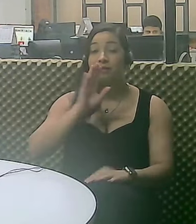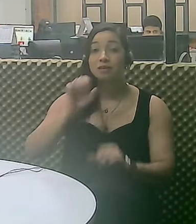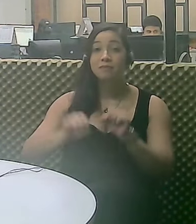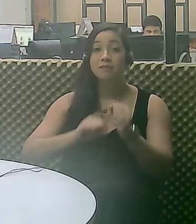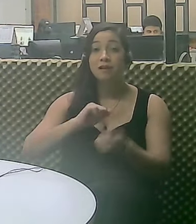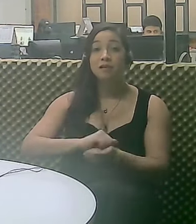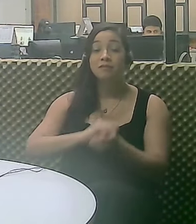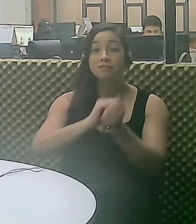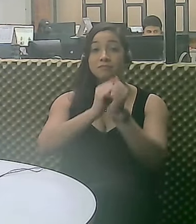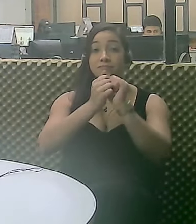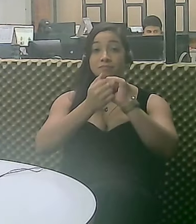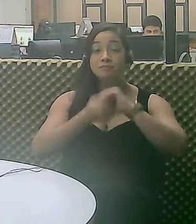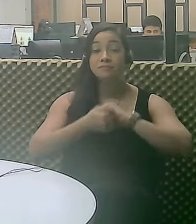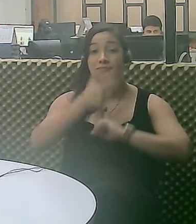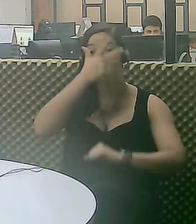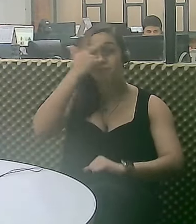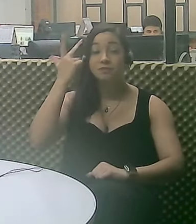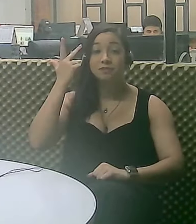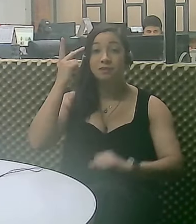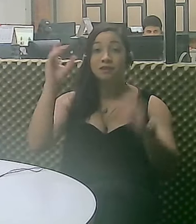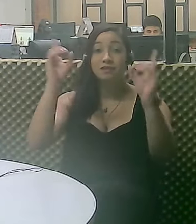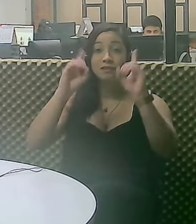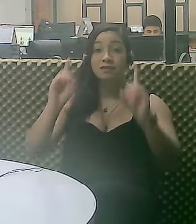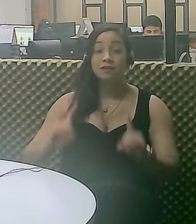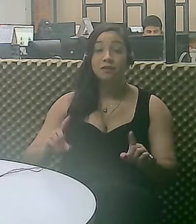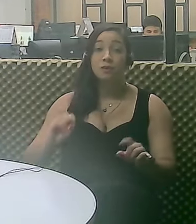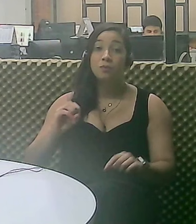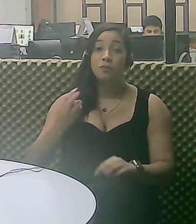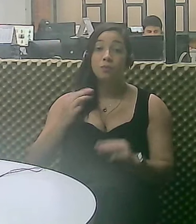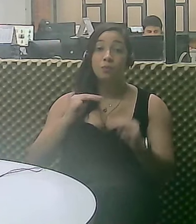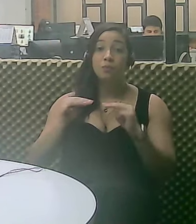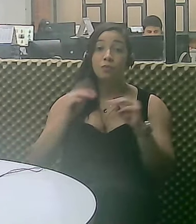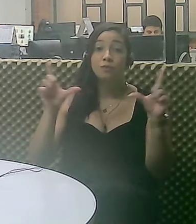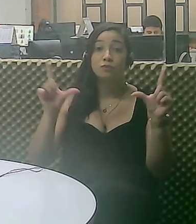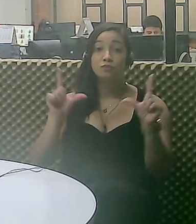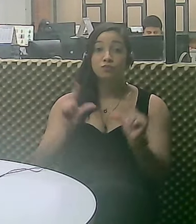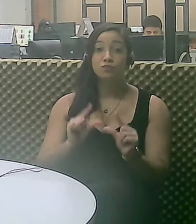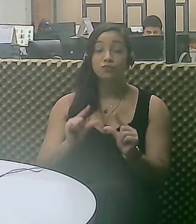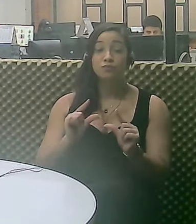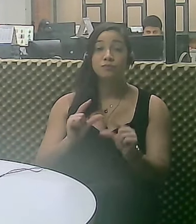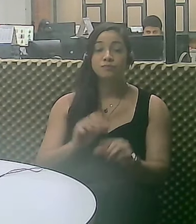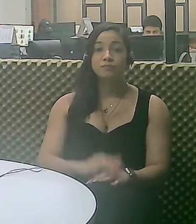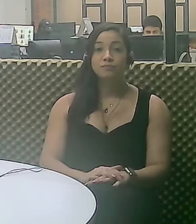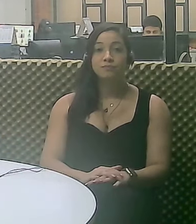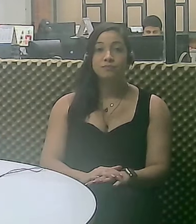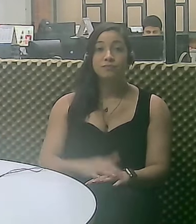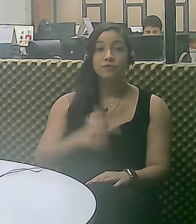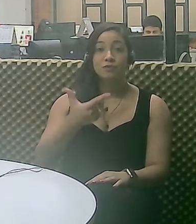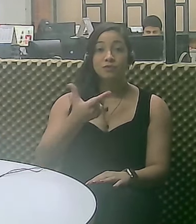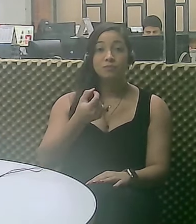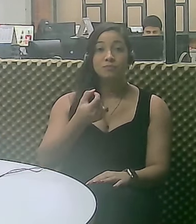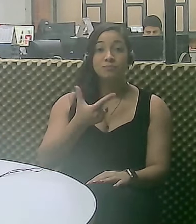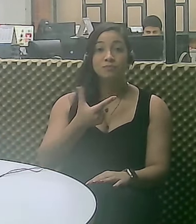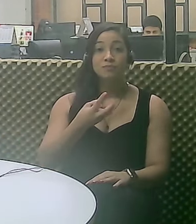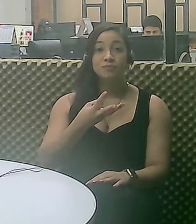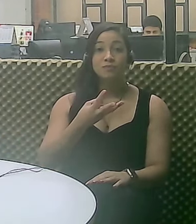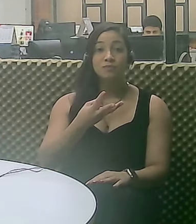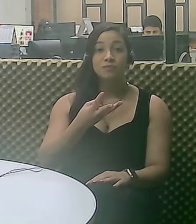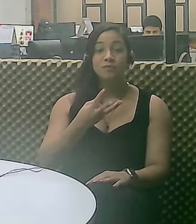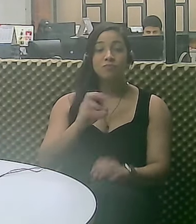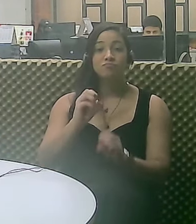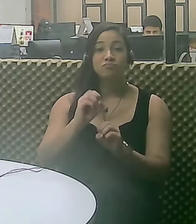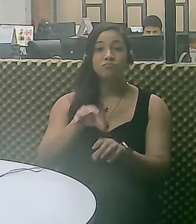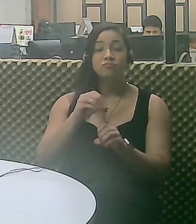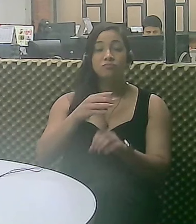bicicletas adaptadas para pessoas com deficiência ou mobilidade reduzida. Ao longo de 2023, foram